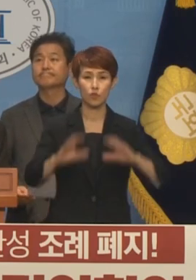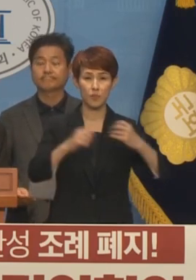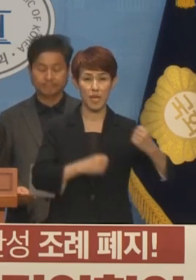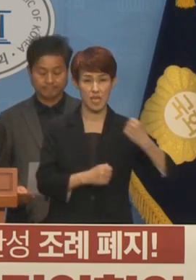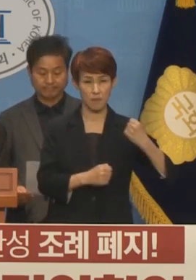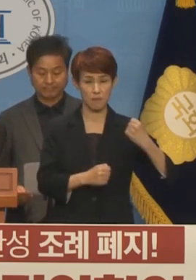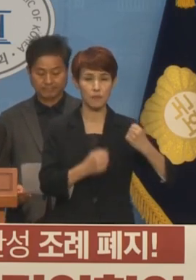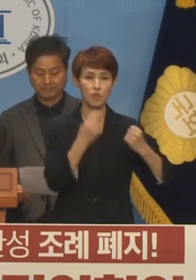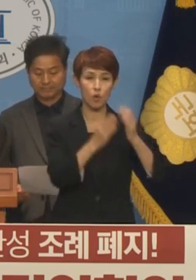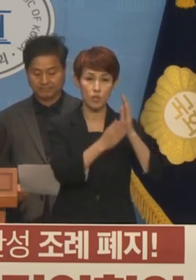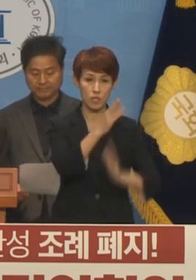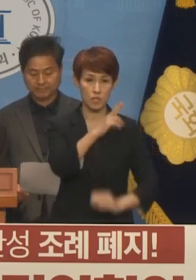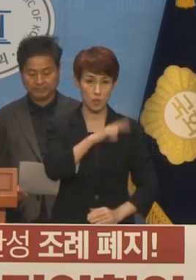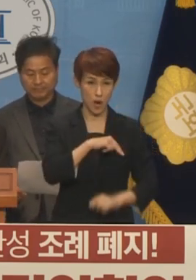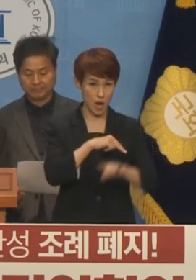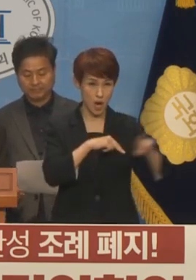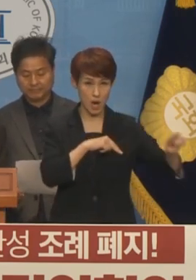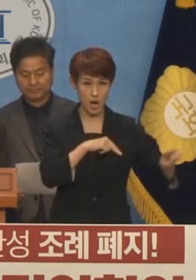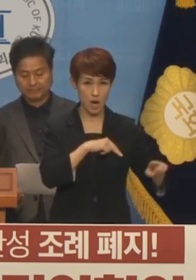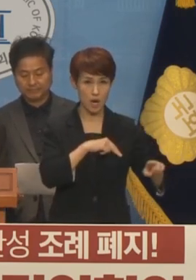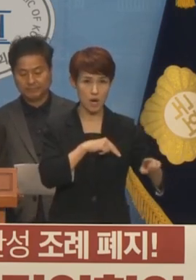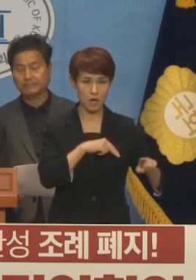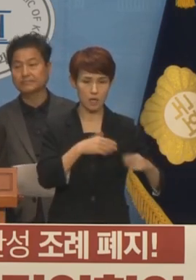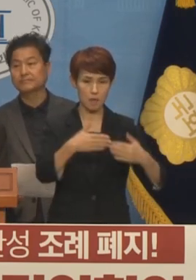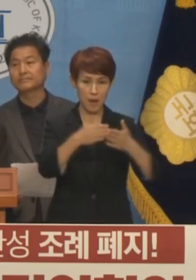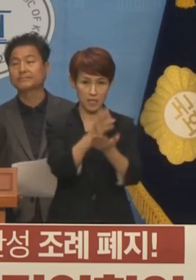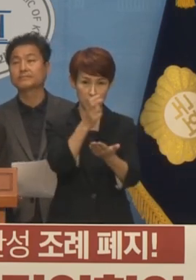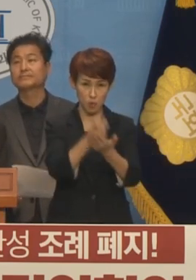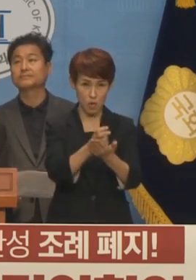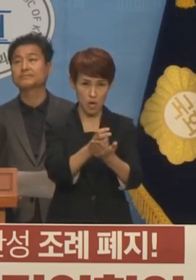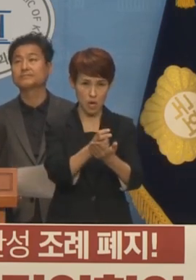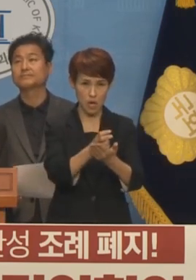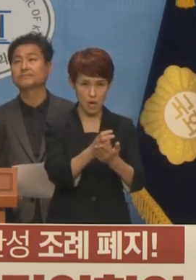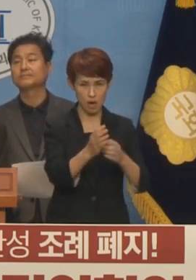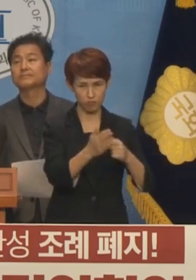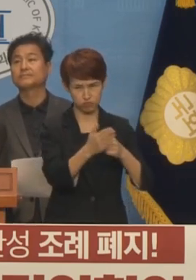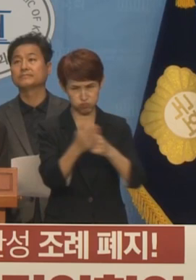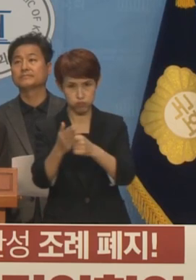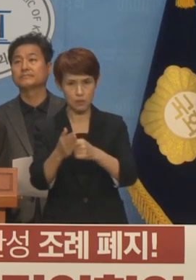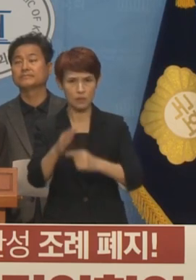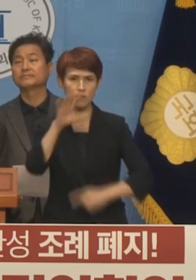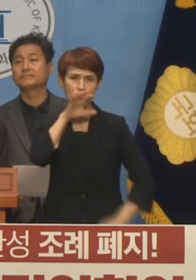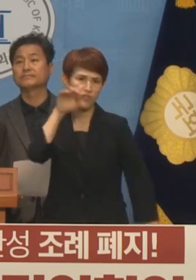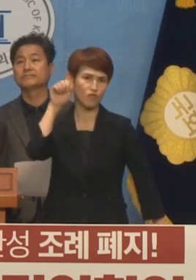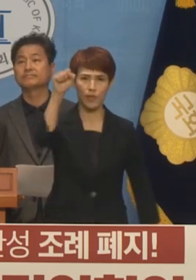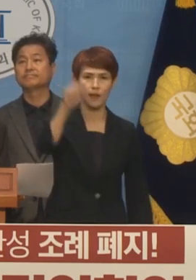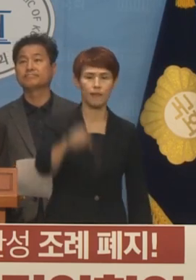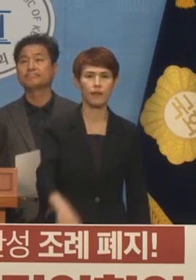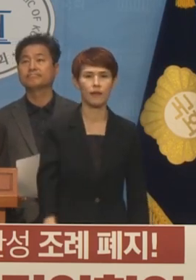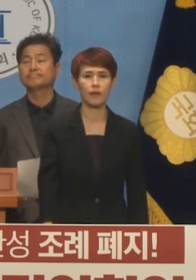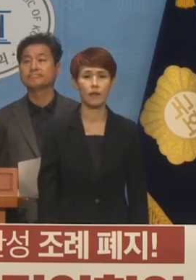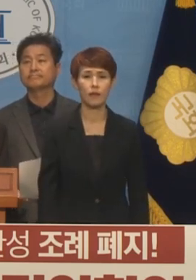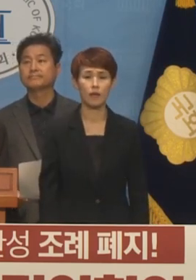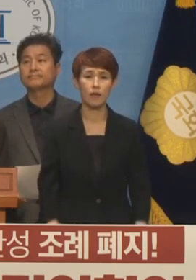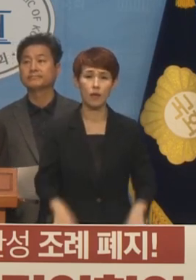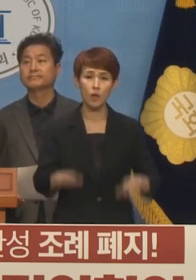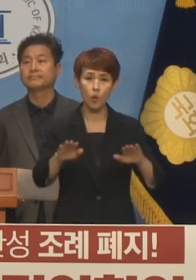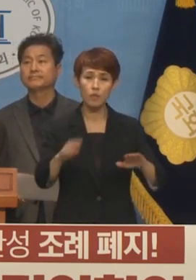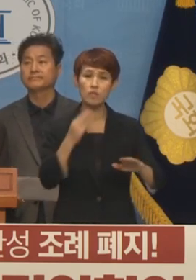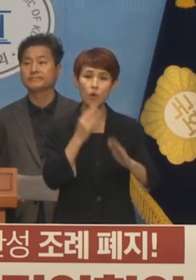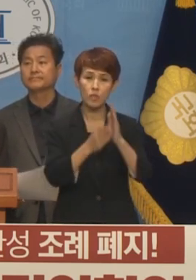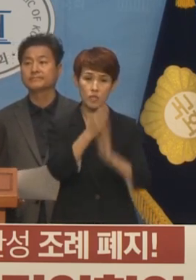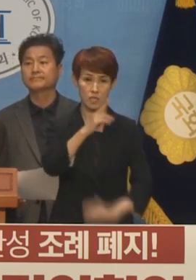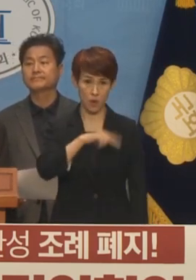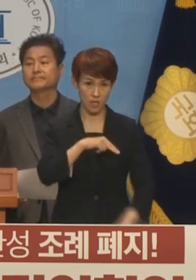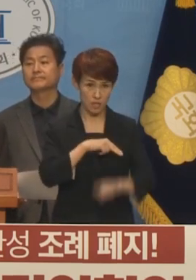국민의힘 서울시의회의 폐지 조례안 본회의 강행 처리를 규탄한다. 오늘